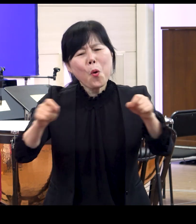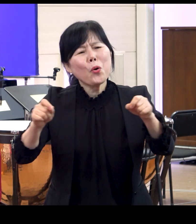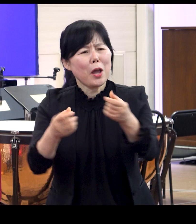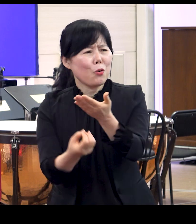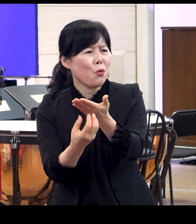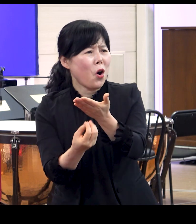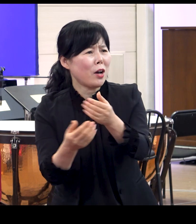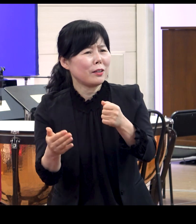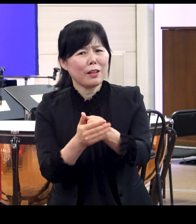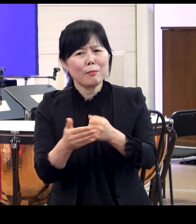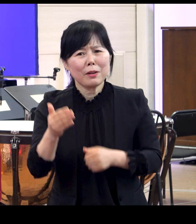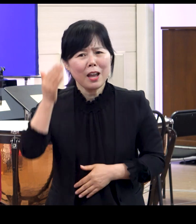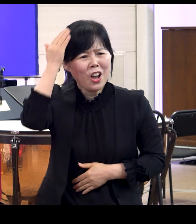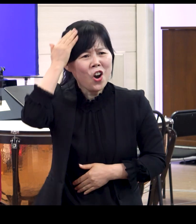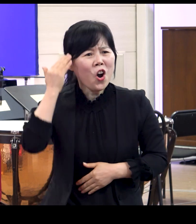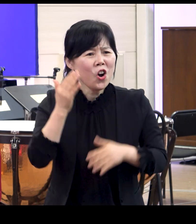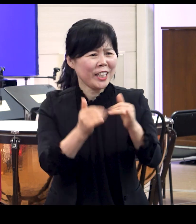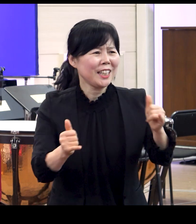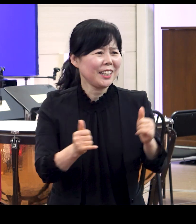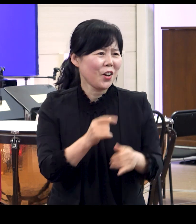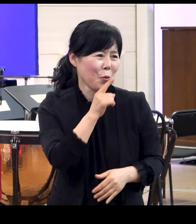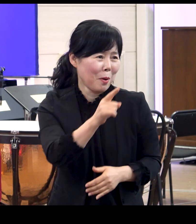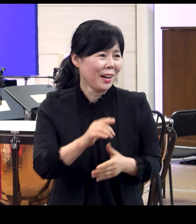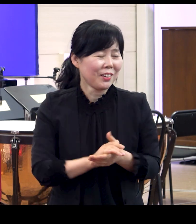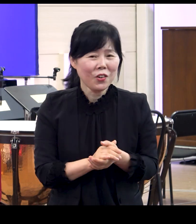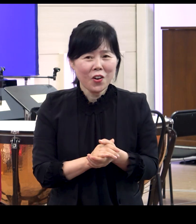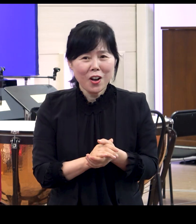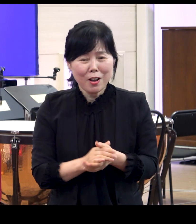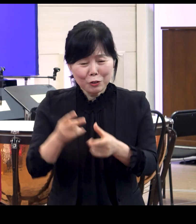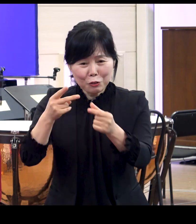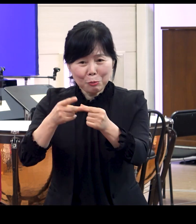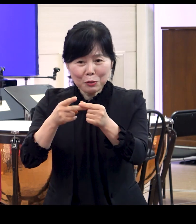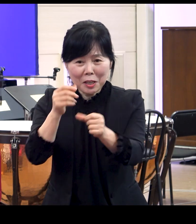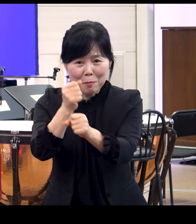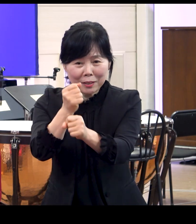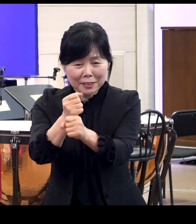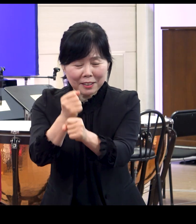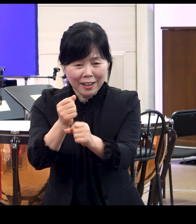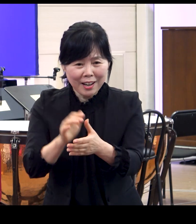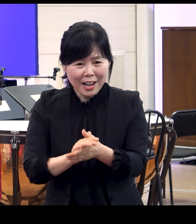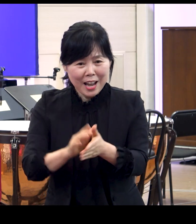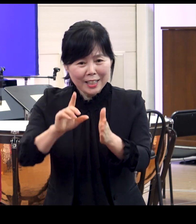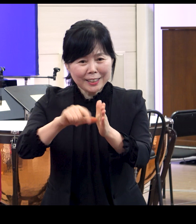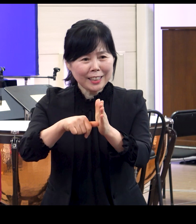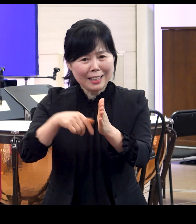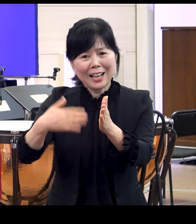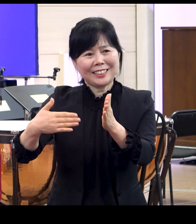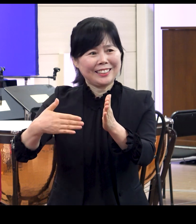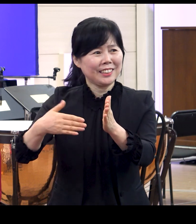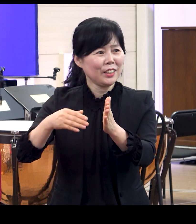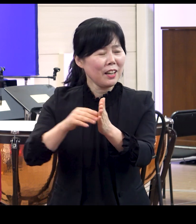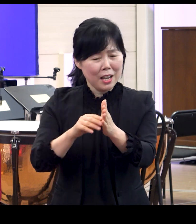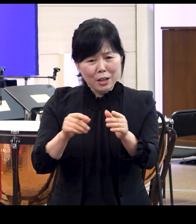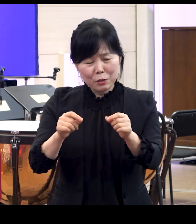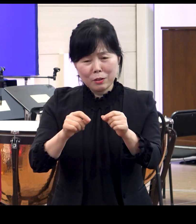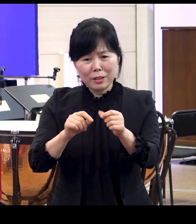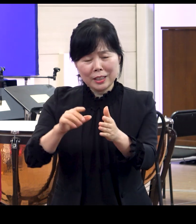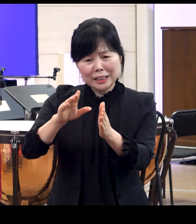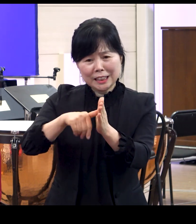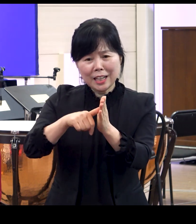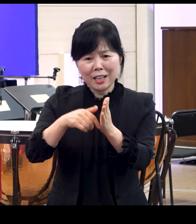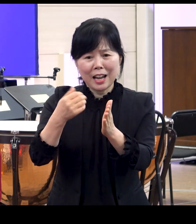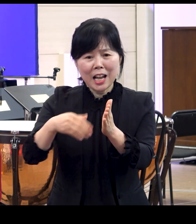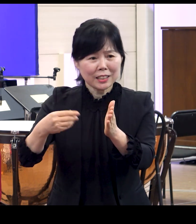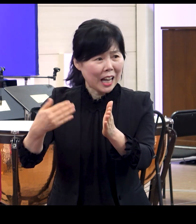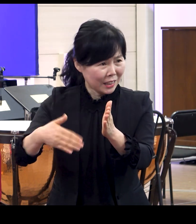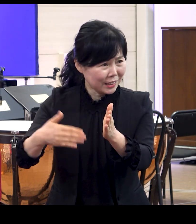그래서 다시 흙으로 만들어서 이번에 또 굽는데 이번에는 너무 빨리 빼가지고, 그래서 덜 익은 것이, 설